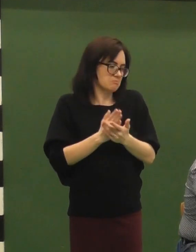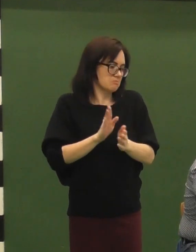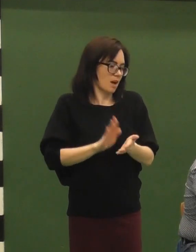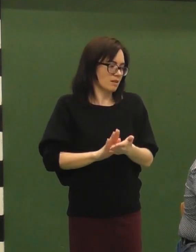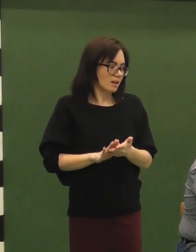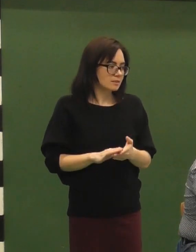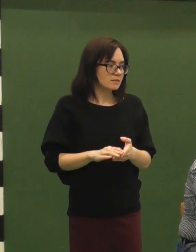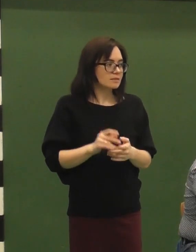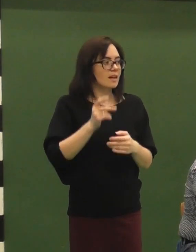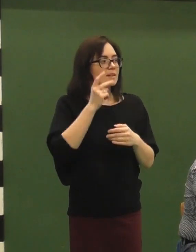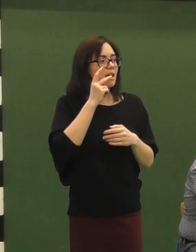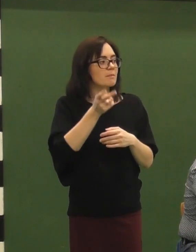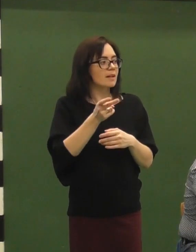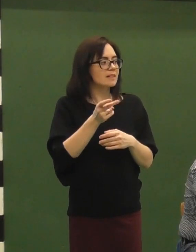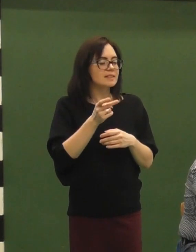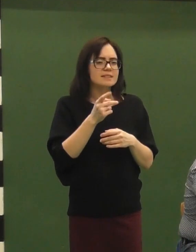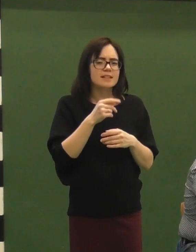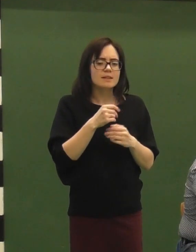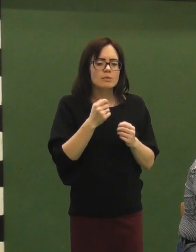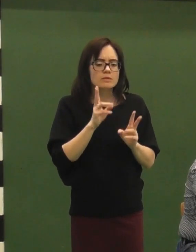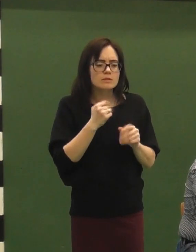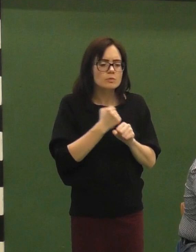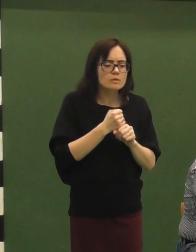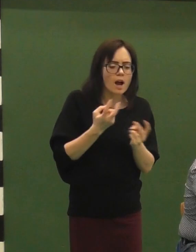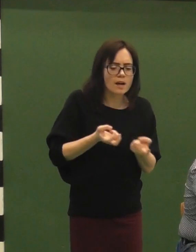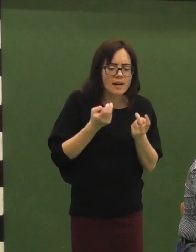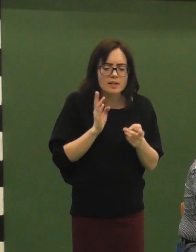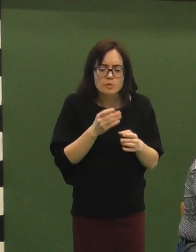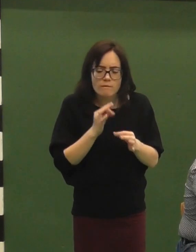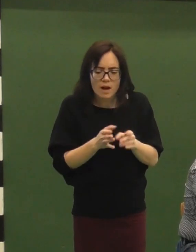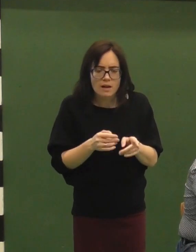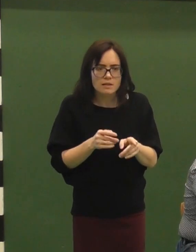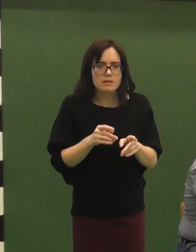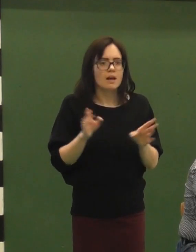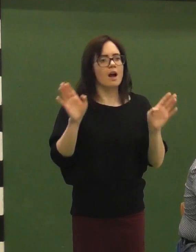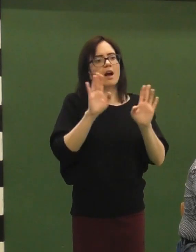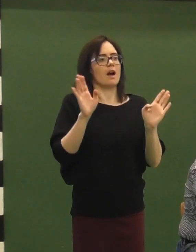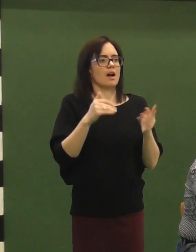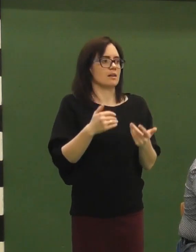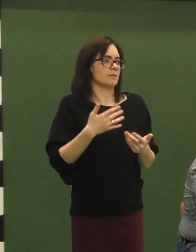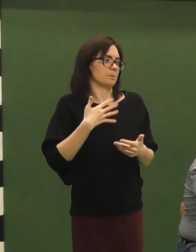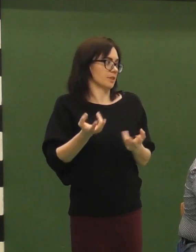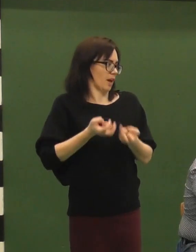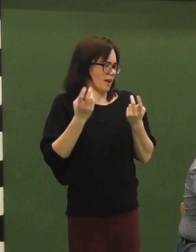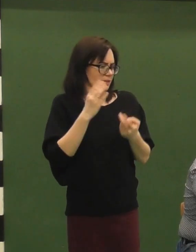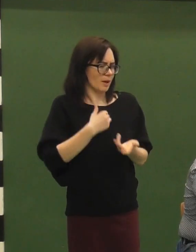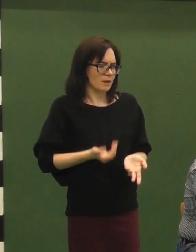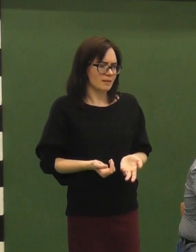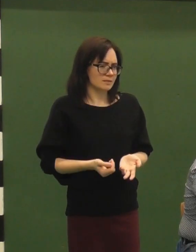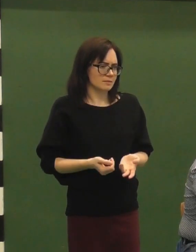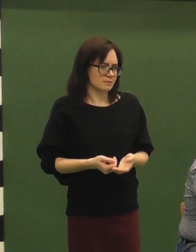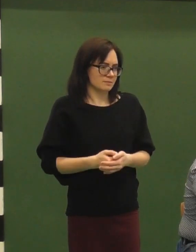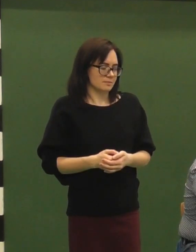hová keresnek. Kiderült, hogy nem, ők nem kerestek sehová sembert.